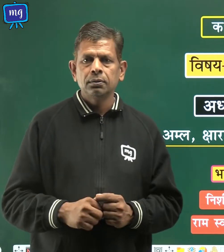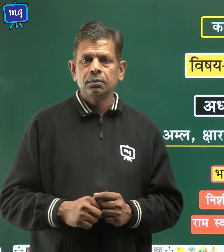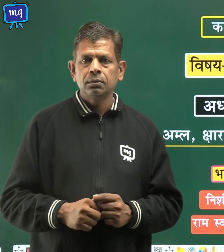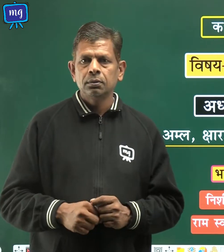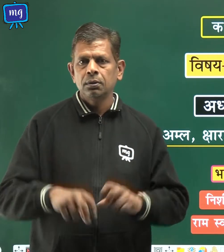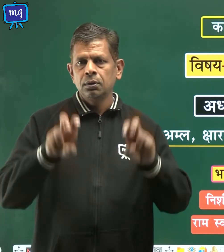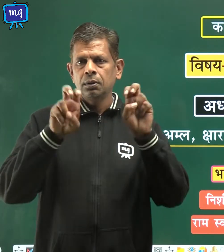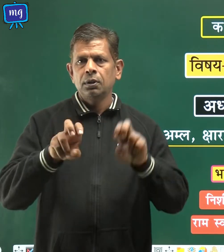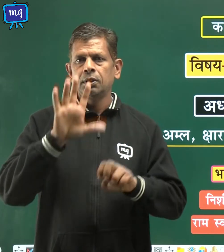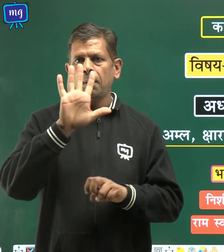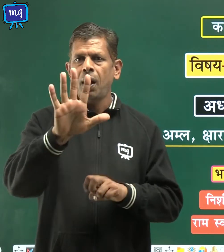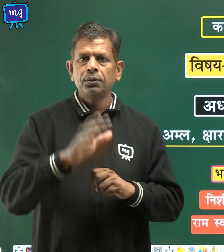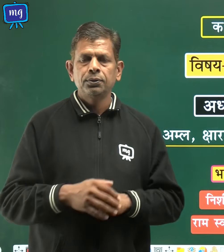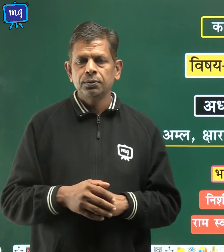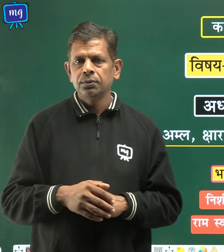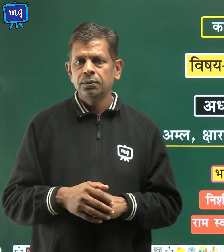अध्याय 5